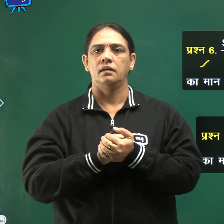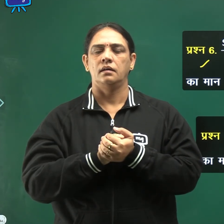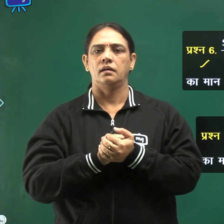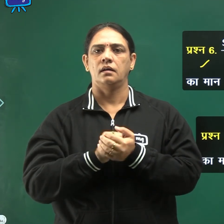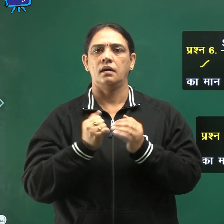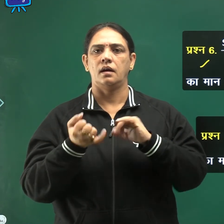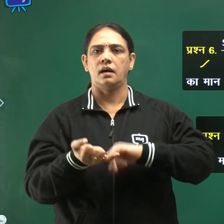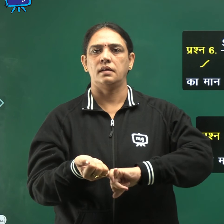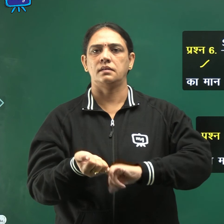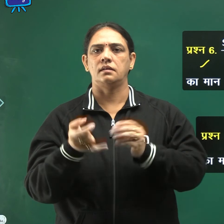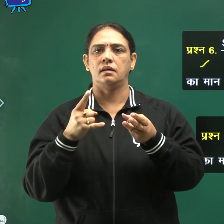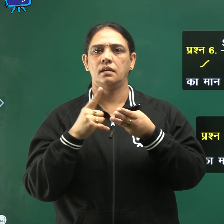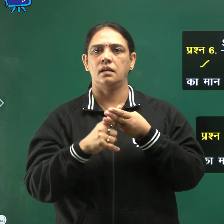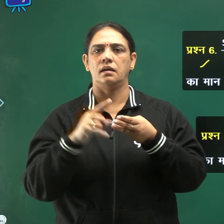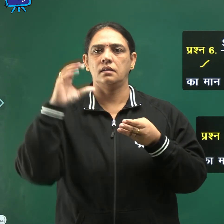सेक